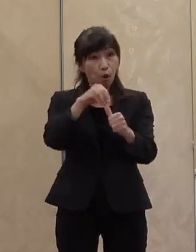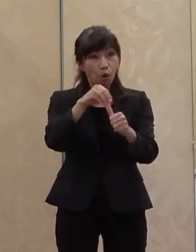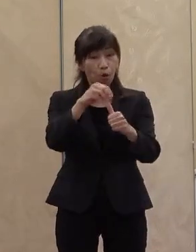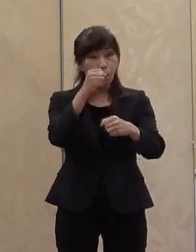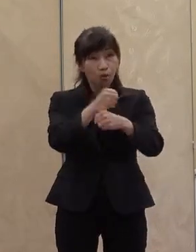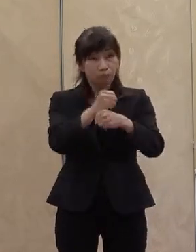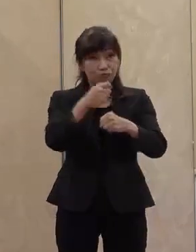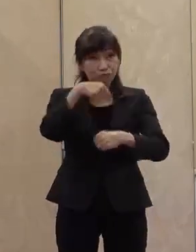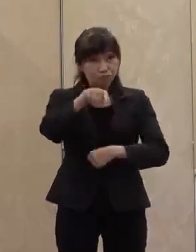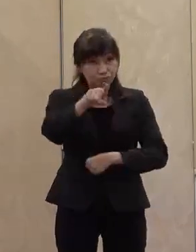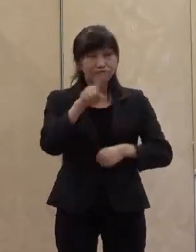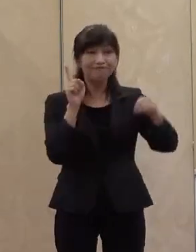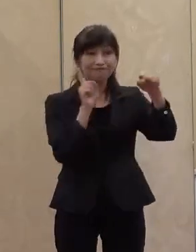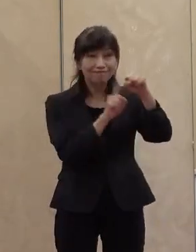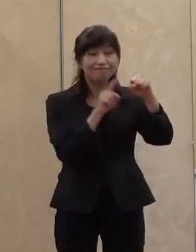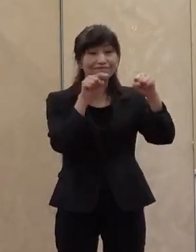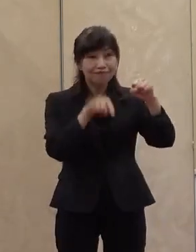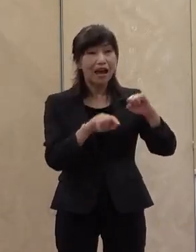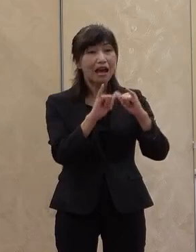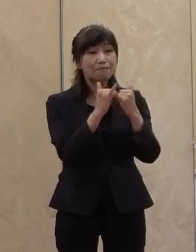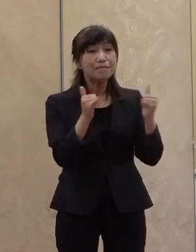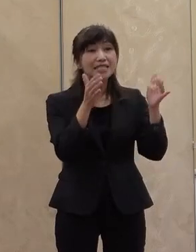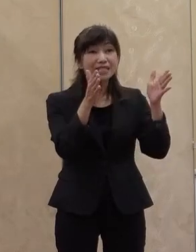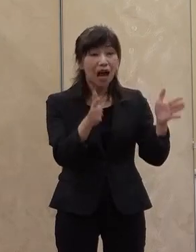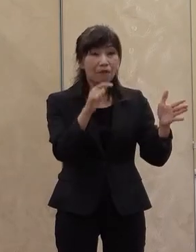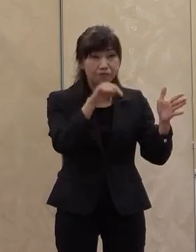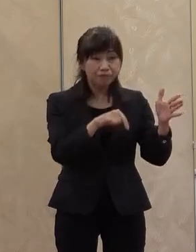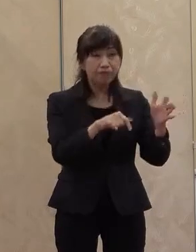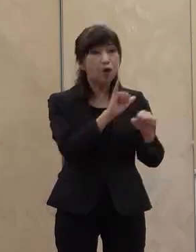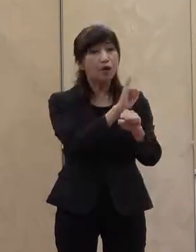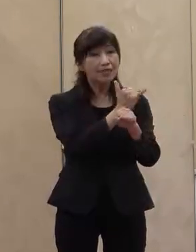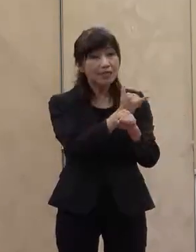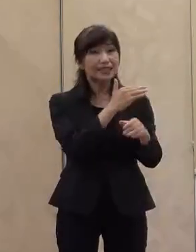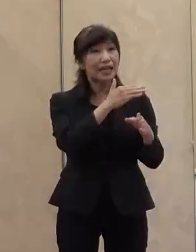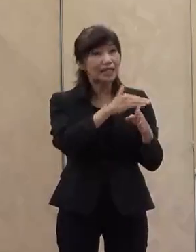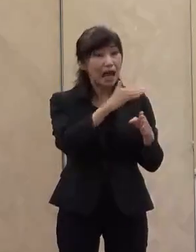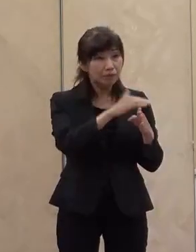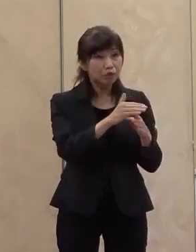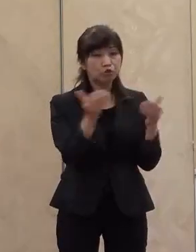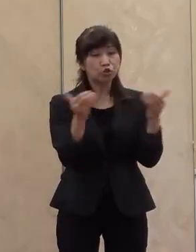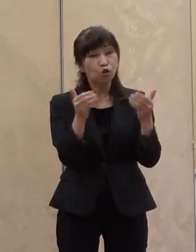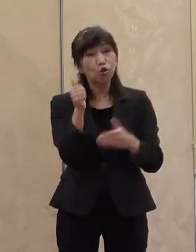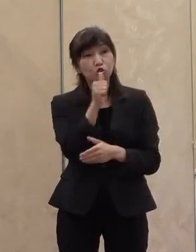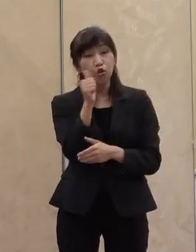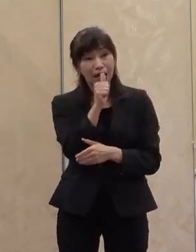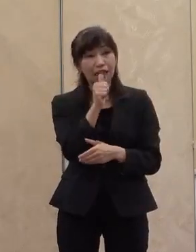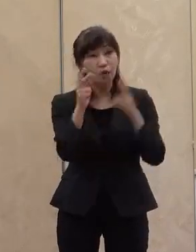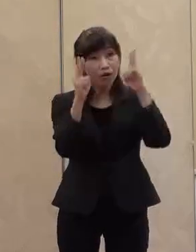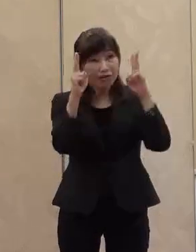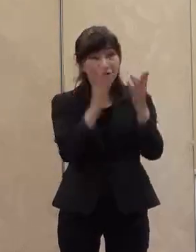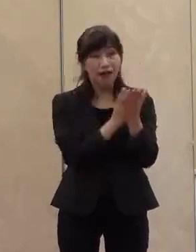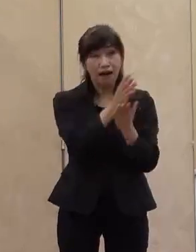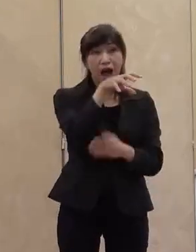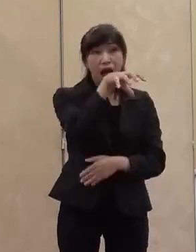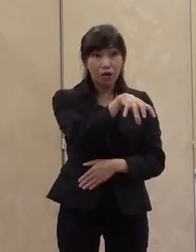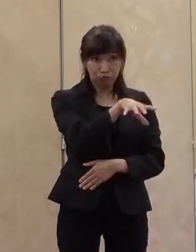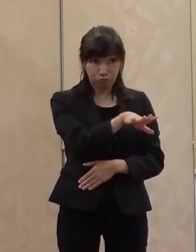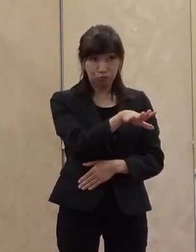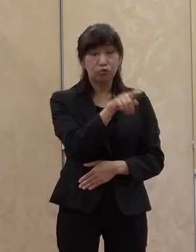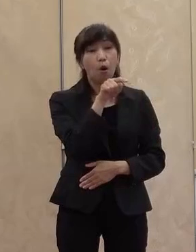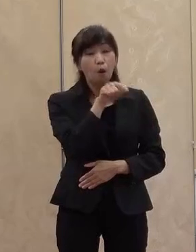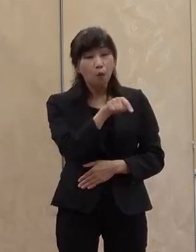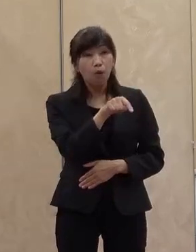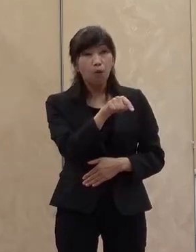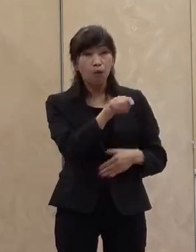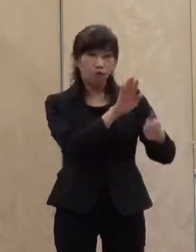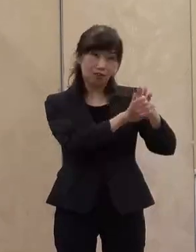で、民間のいわゆる人材サービスであったり職業紹介という会社、まあ、そういったところで、こう支援